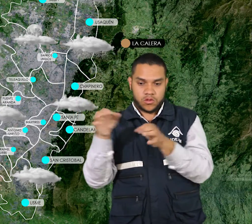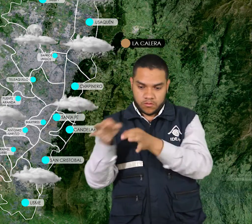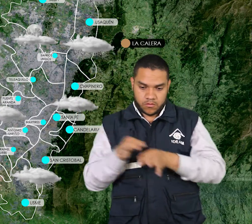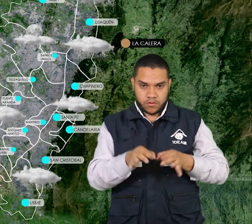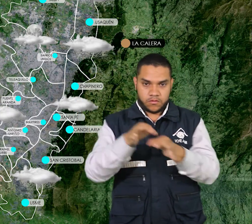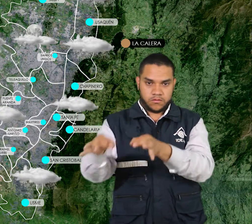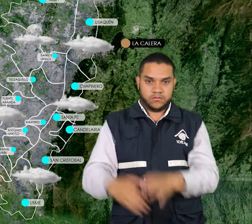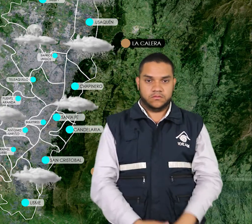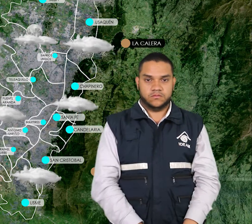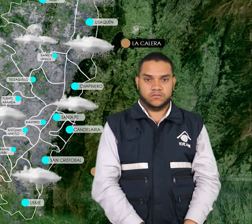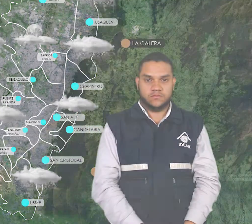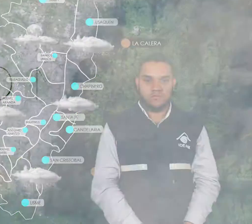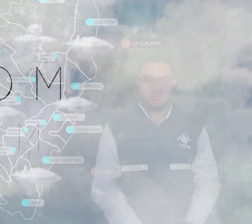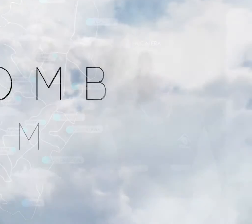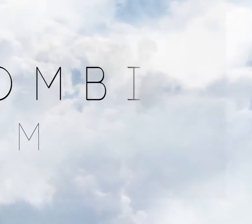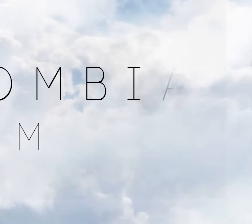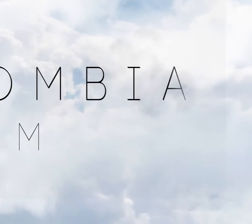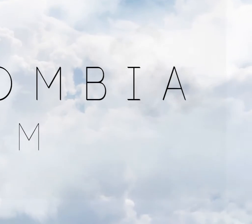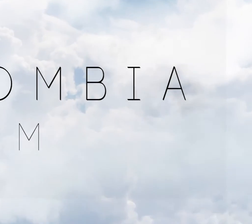tanto de la ciudad como de la sabana.